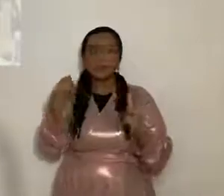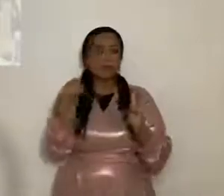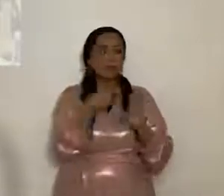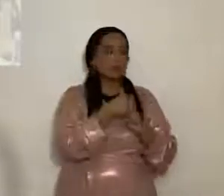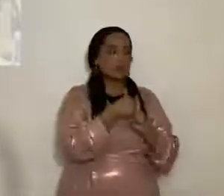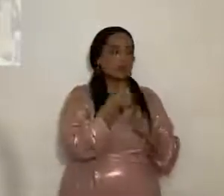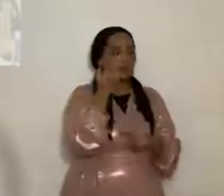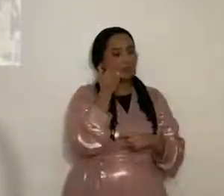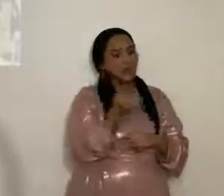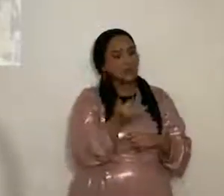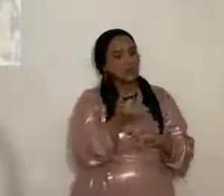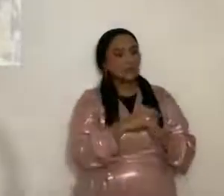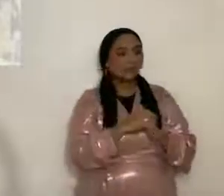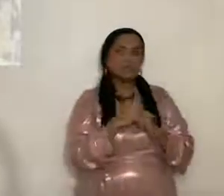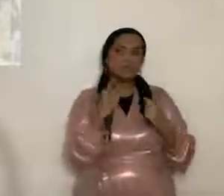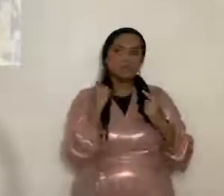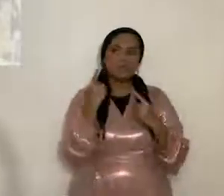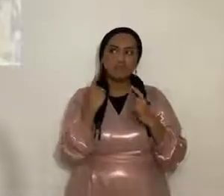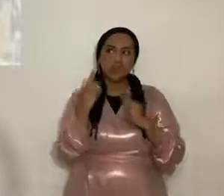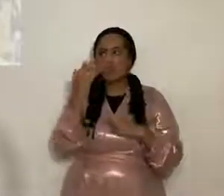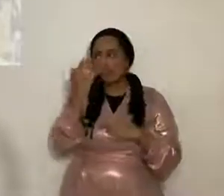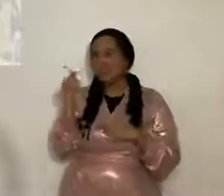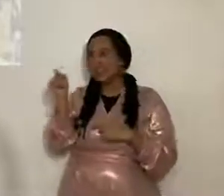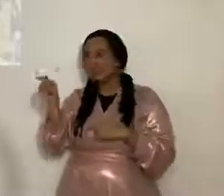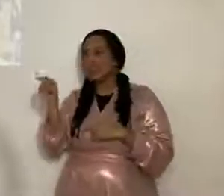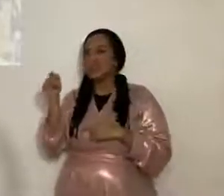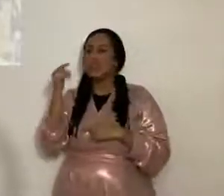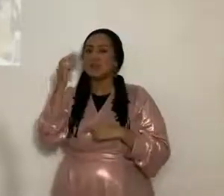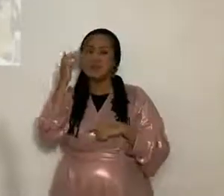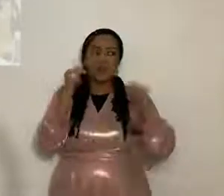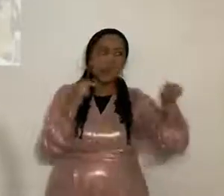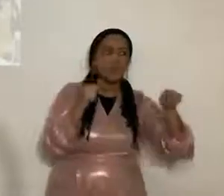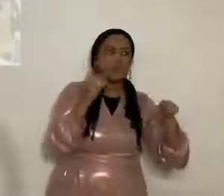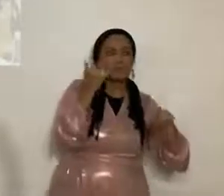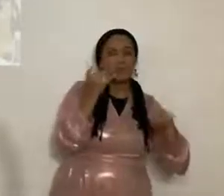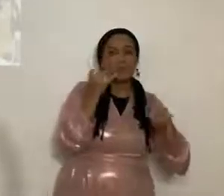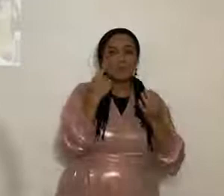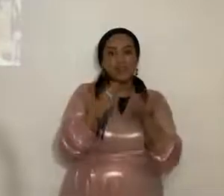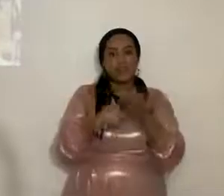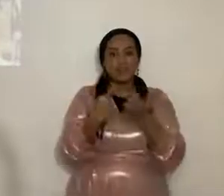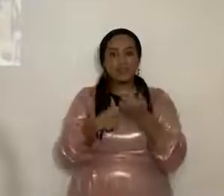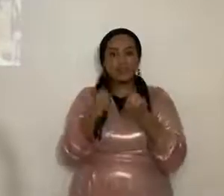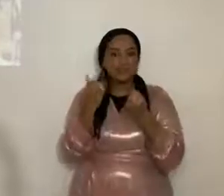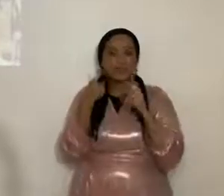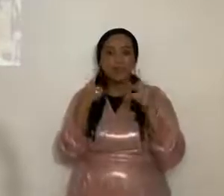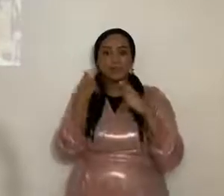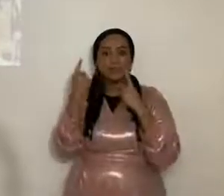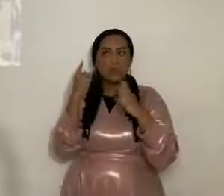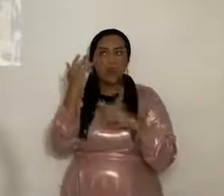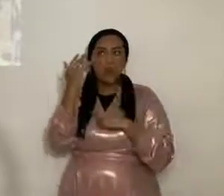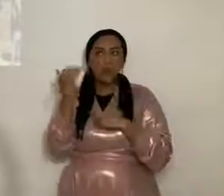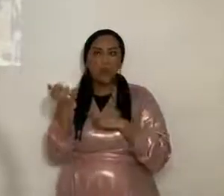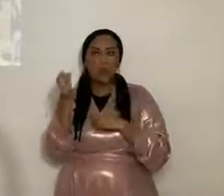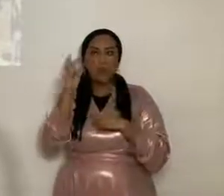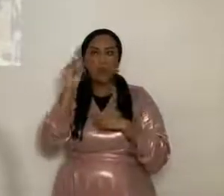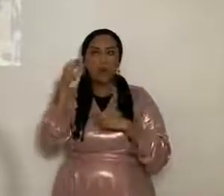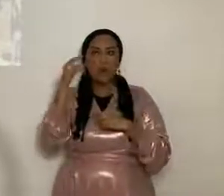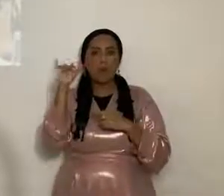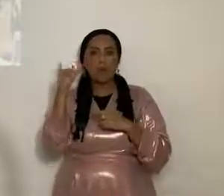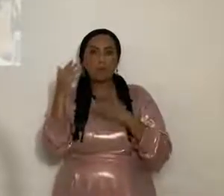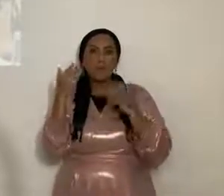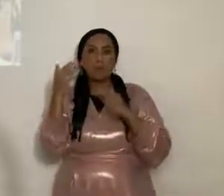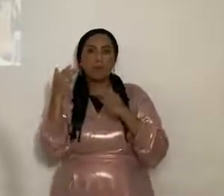situación? ¿Por qué esto? ¿Por qué aquello? Esta búsqueda del por qué puede llevar a que